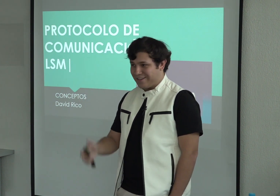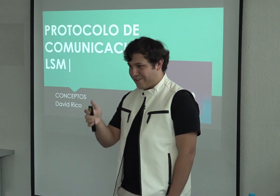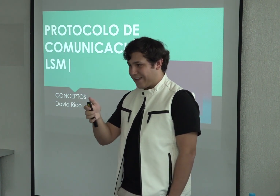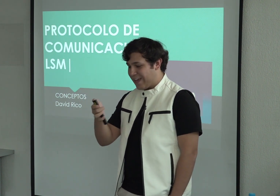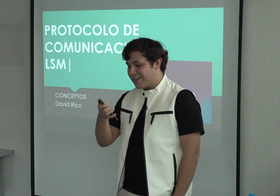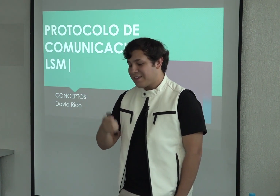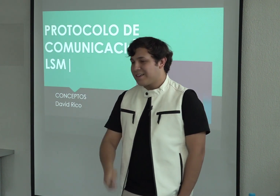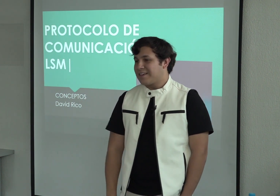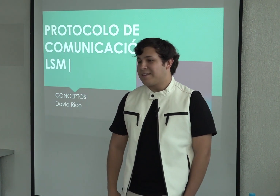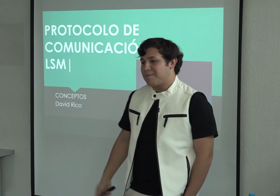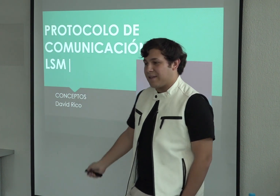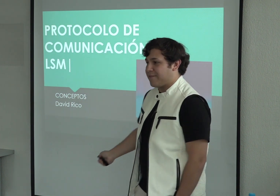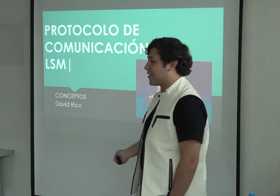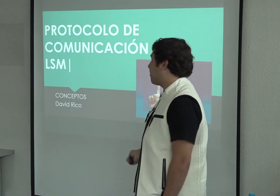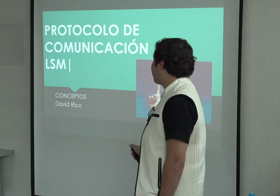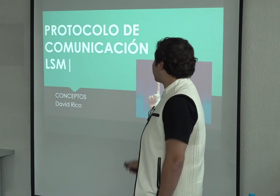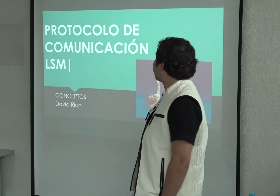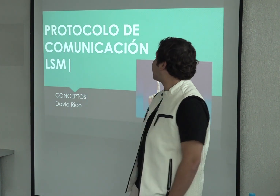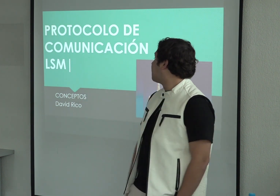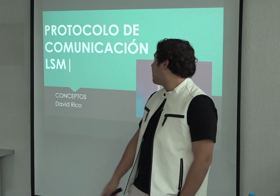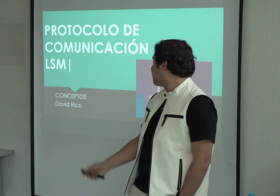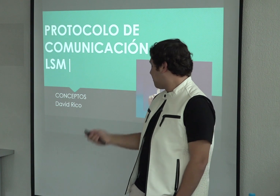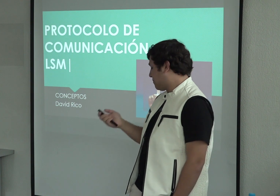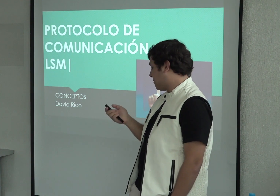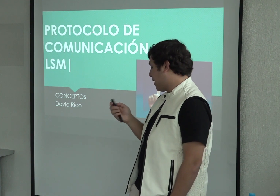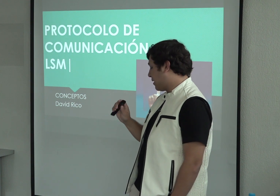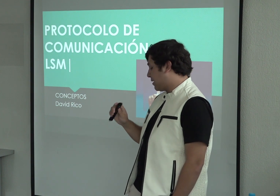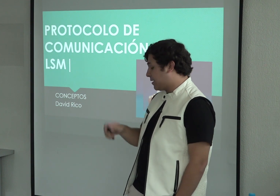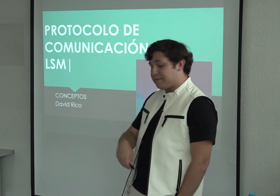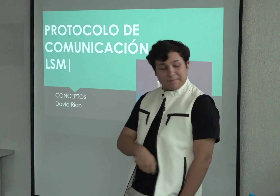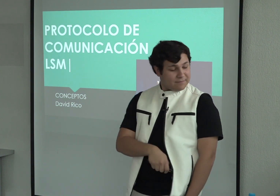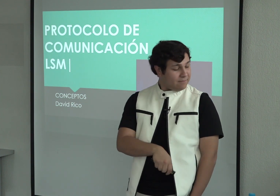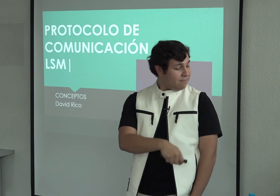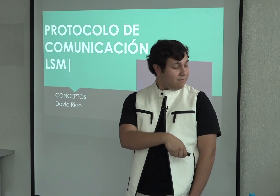¿Ok? Perfecto, vamos a continuar. Ah, caray.